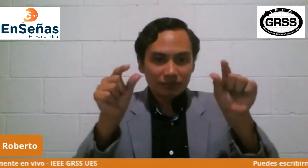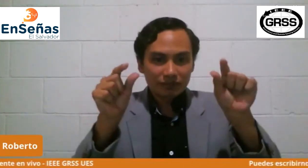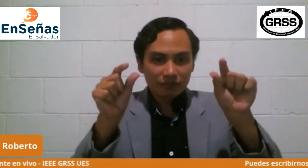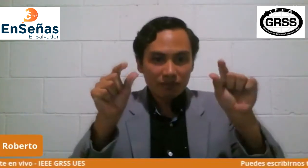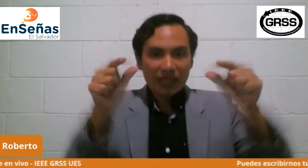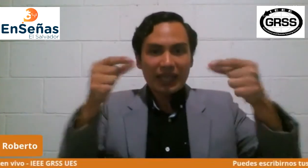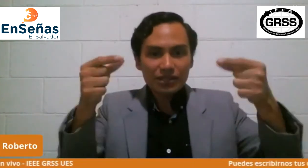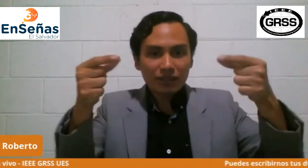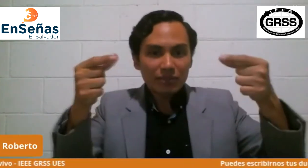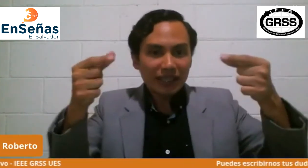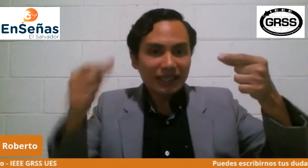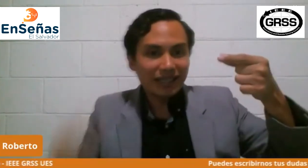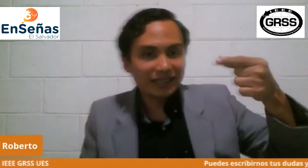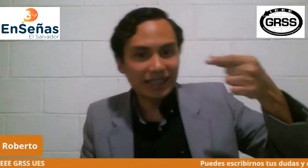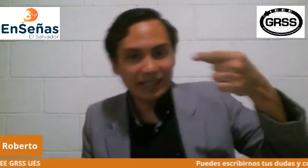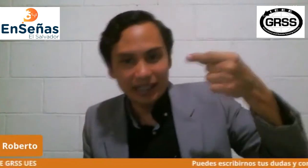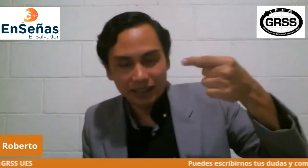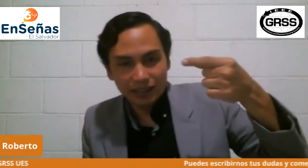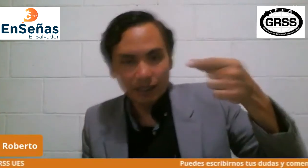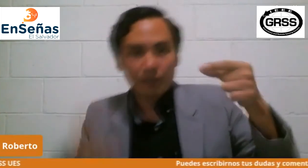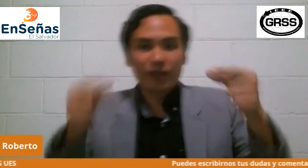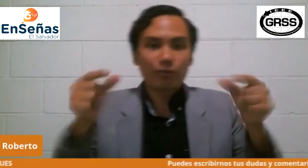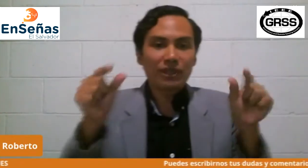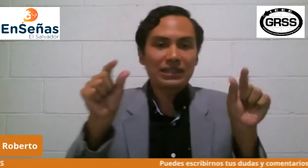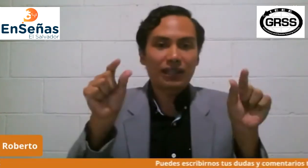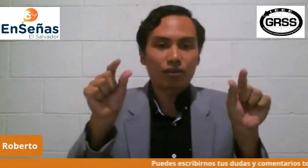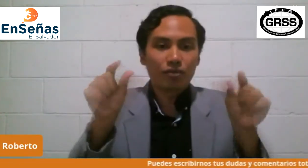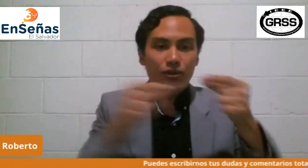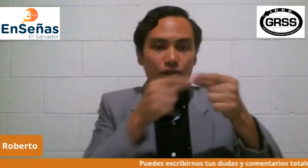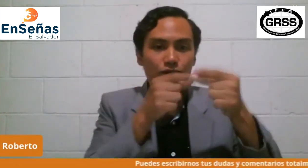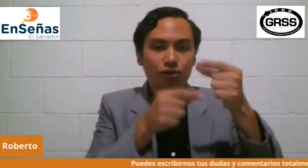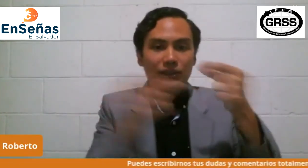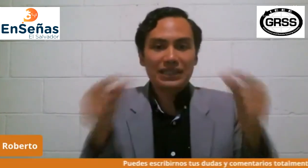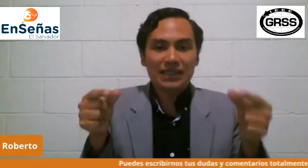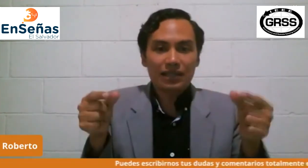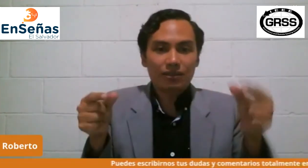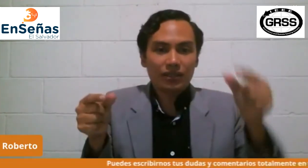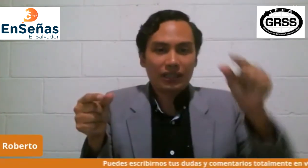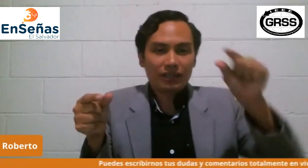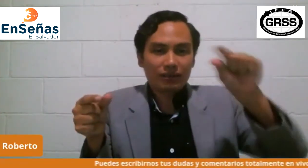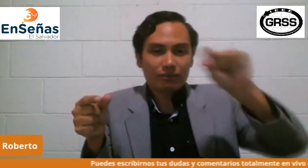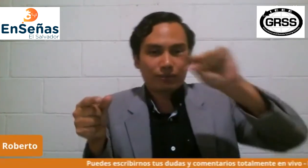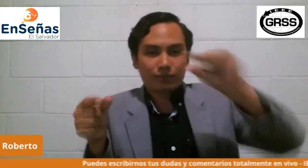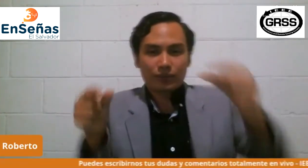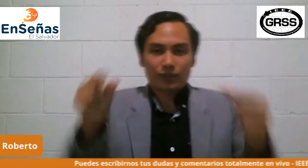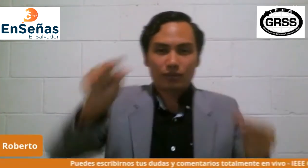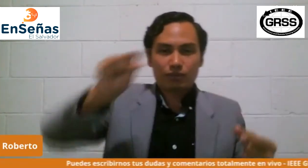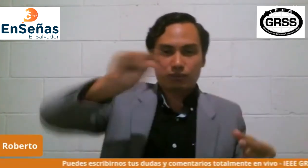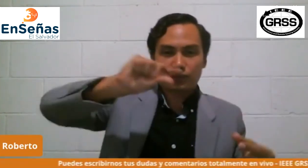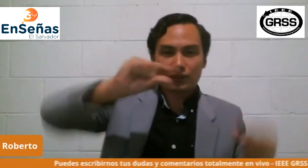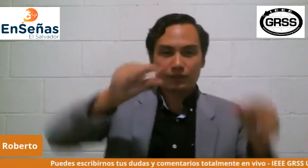gusta. Esto también es la letra G, pero puede ser como los tubos de ensayo y